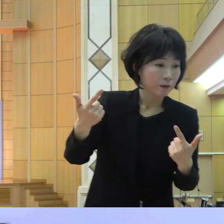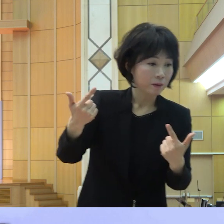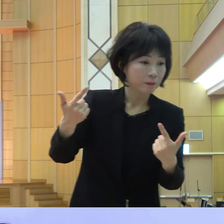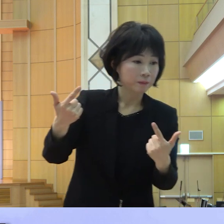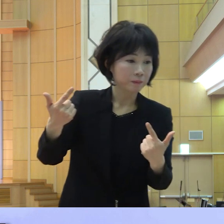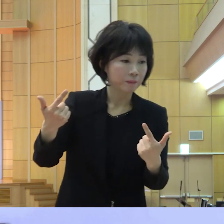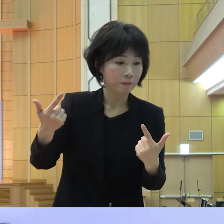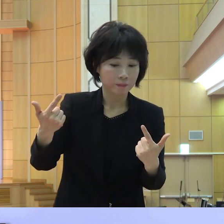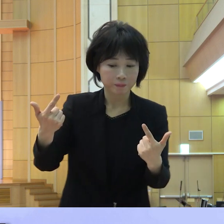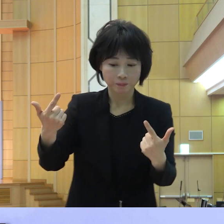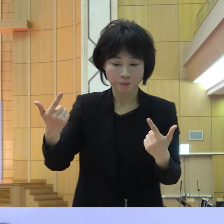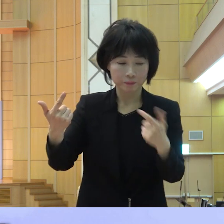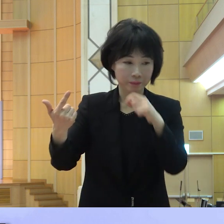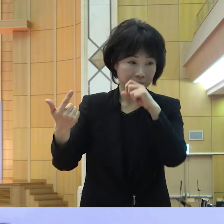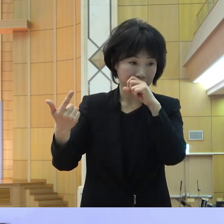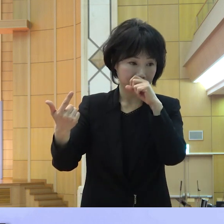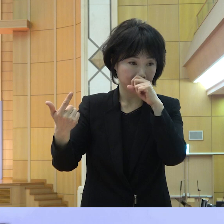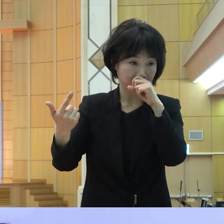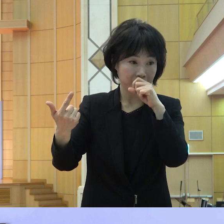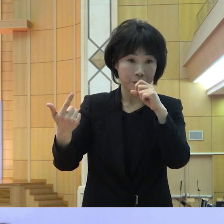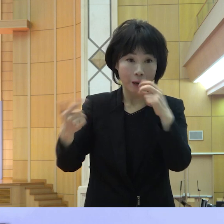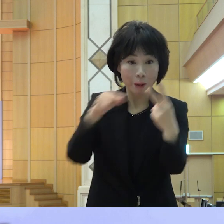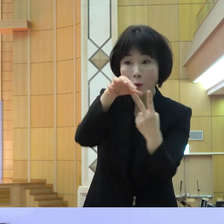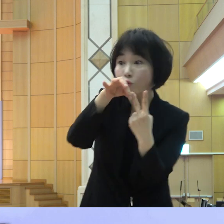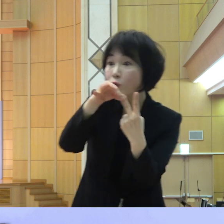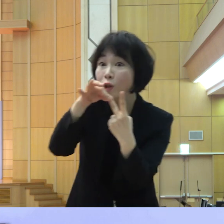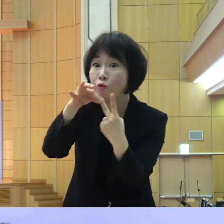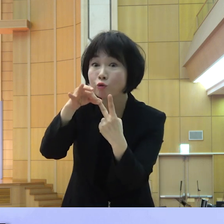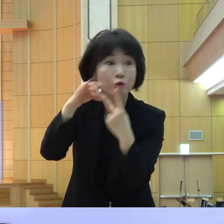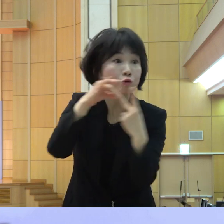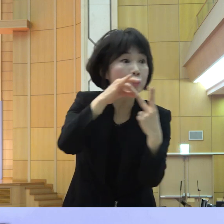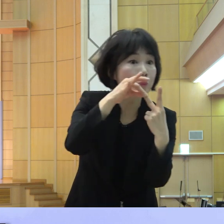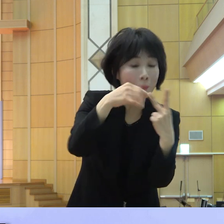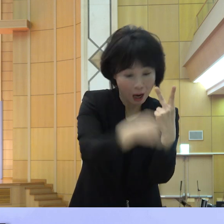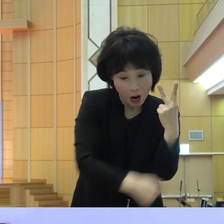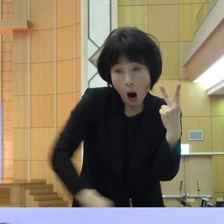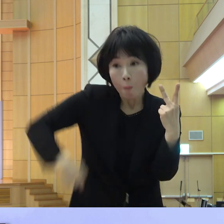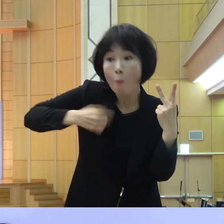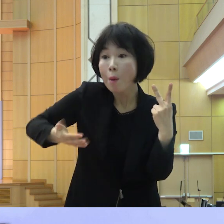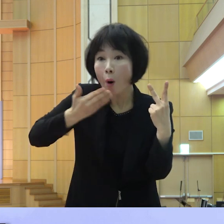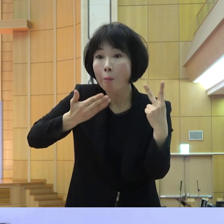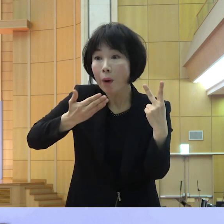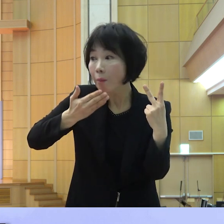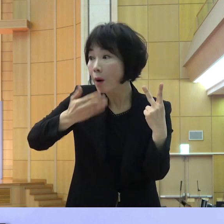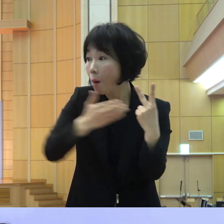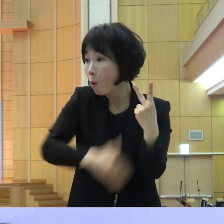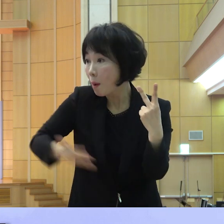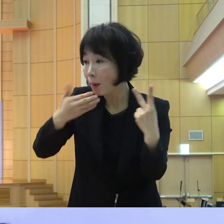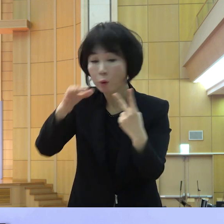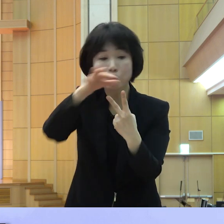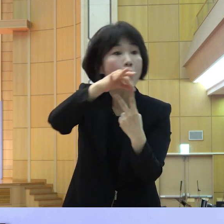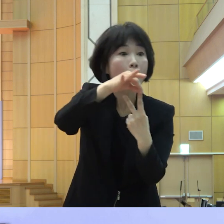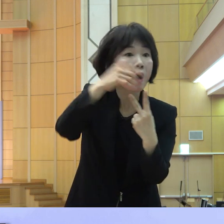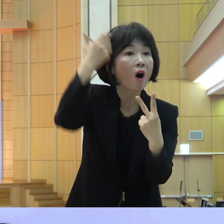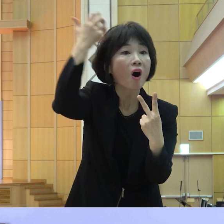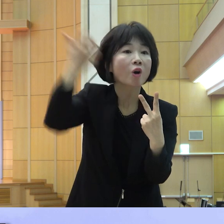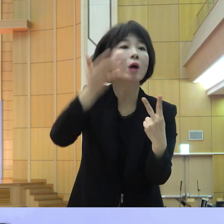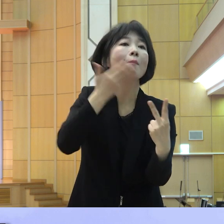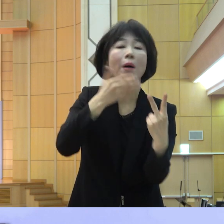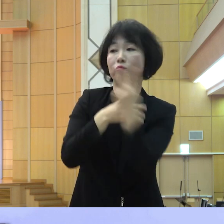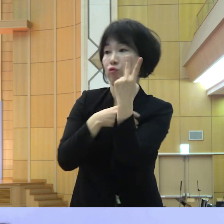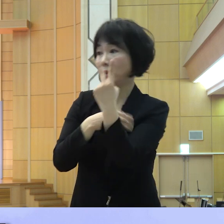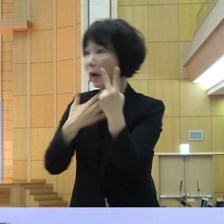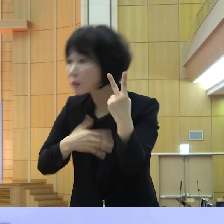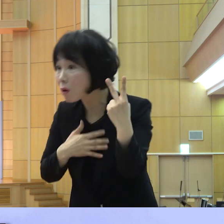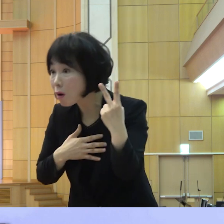우리가 육신의 양식도 있고 영의 양식이 있는데 영의 양식은 너희가 또 알지 못하고 너희 조상들도 알지 못하고 근데 하나님이